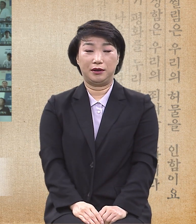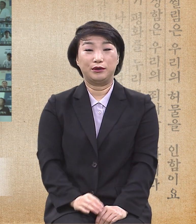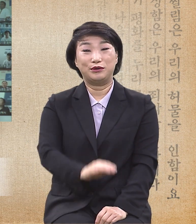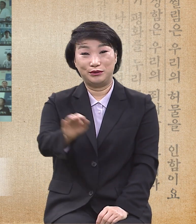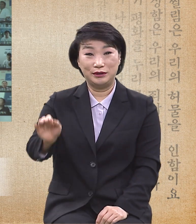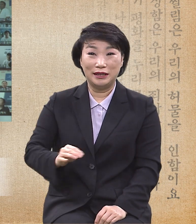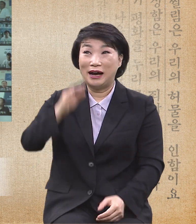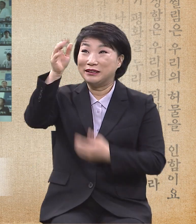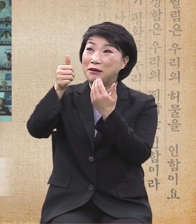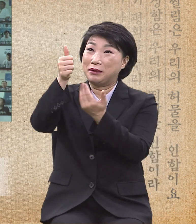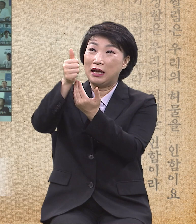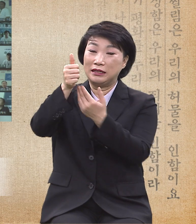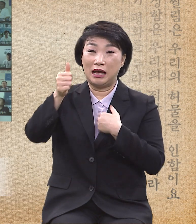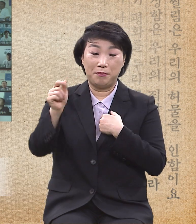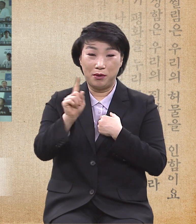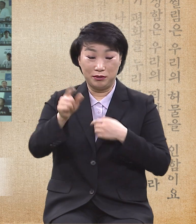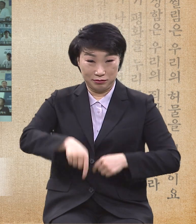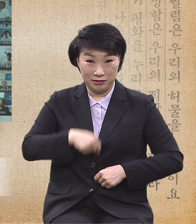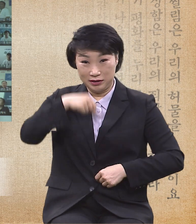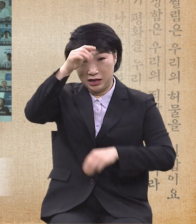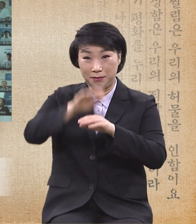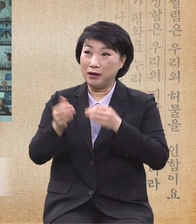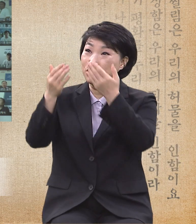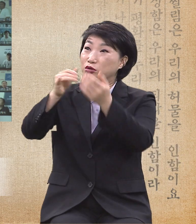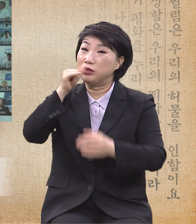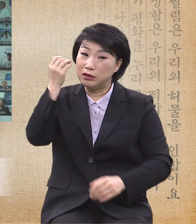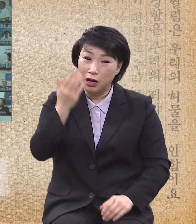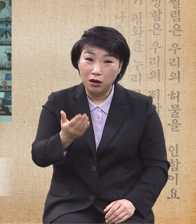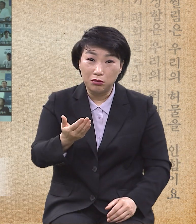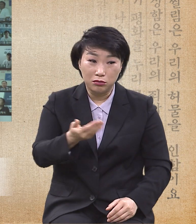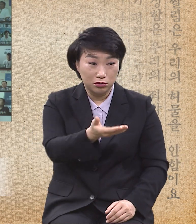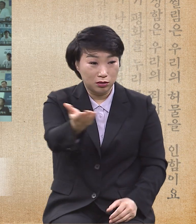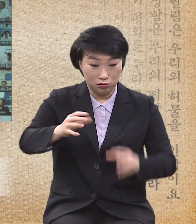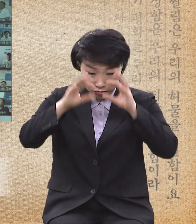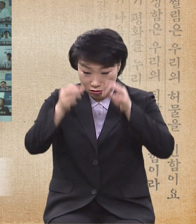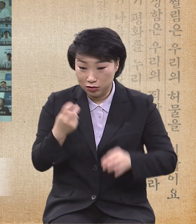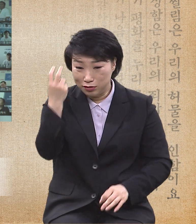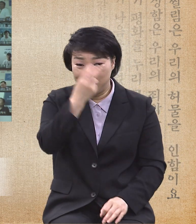우리는 하나님께 어떤 정직한 예배를 드리느냐고 말이에요.